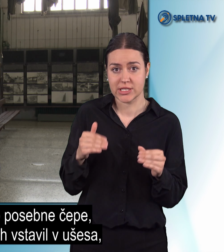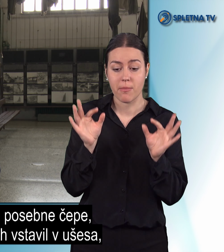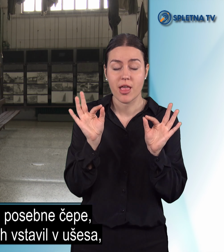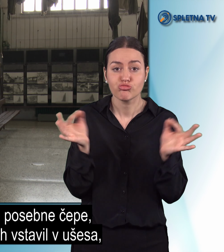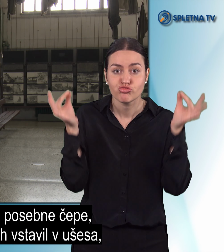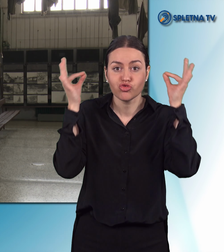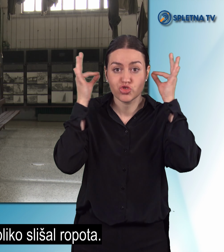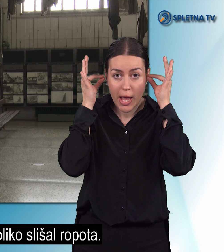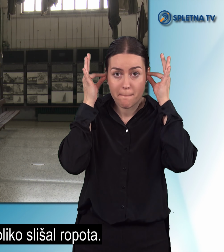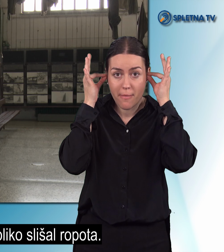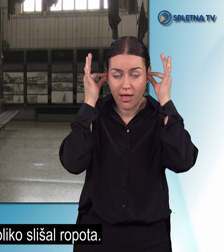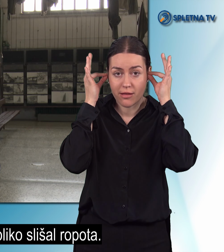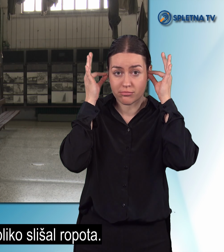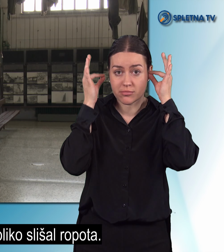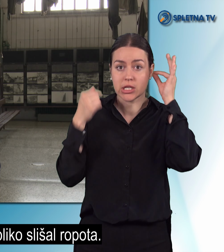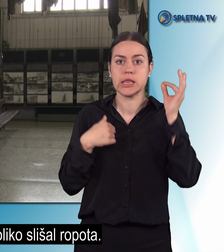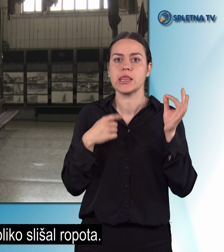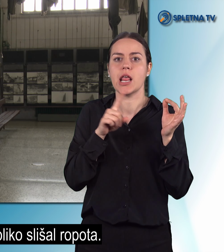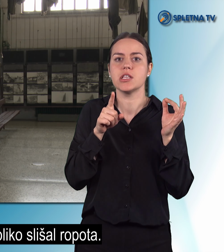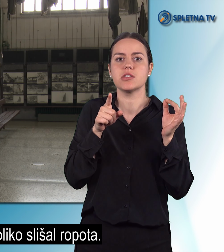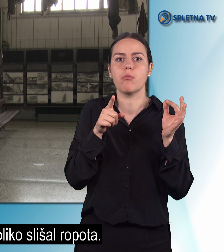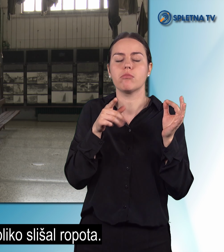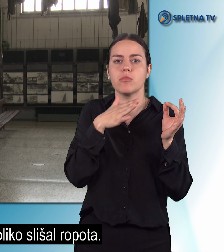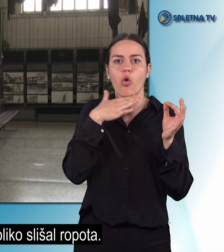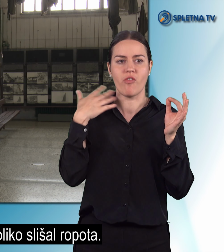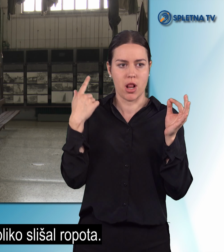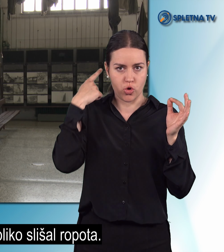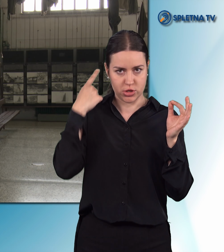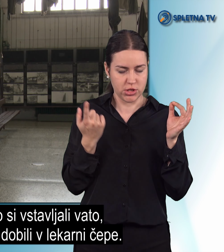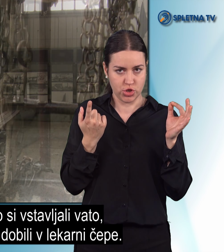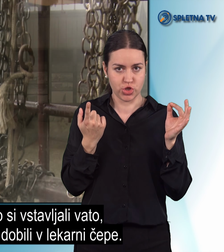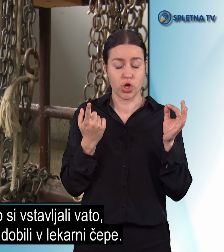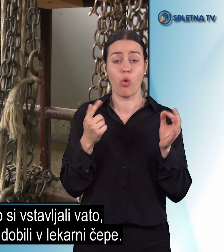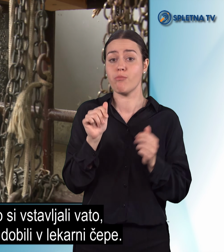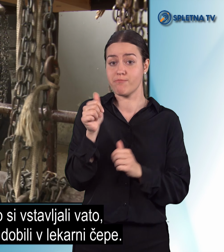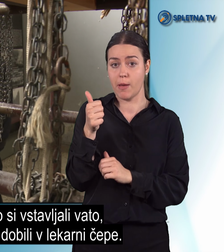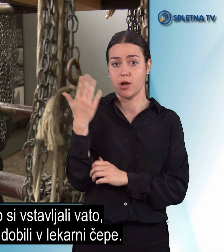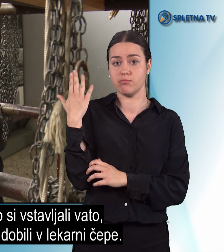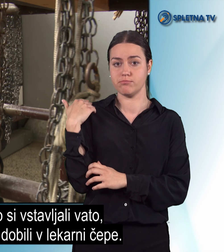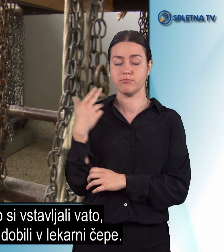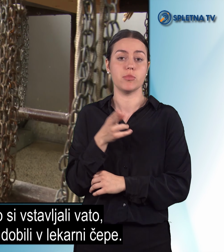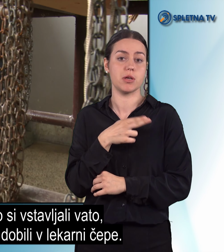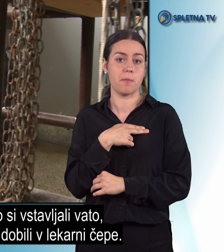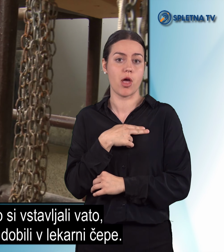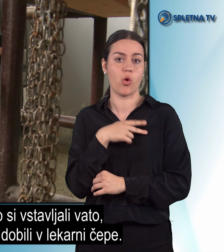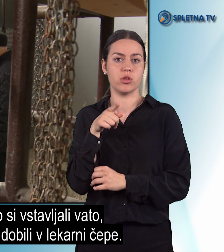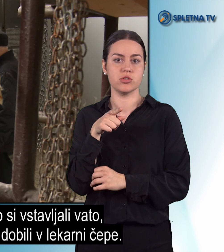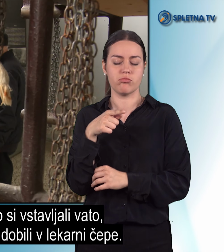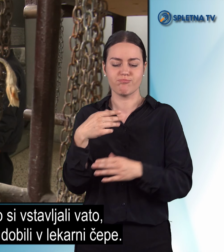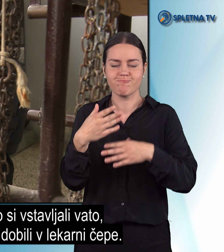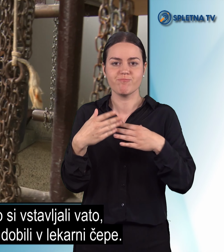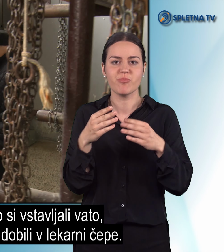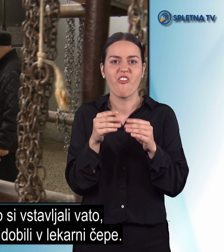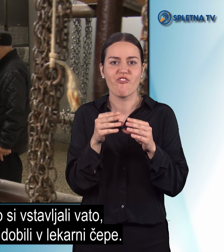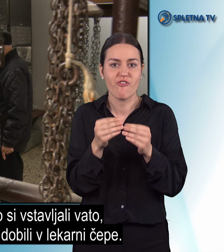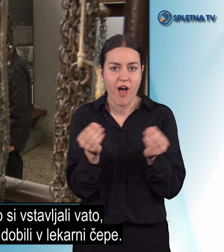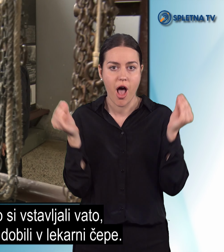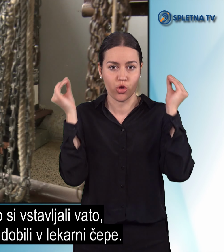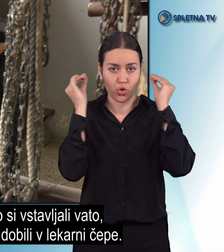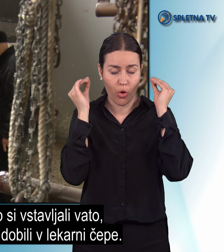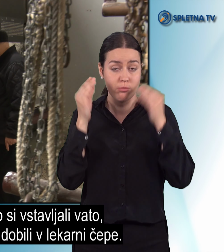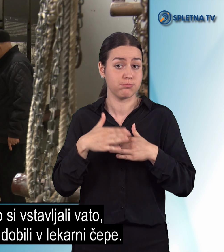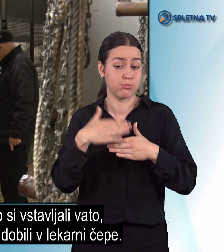ušesa zataknil, da nisem tukaj slišal tistega robota. Najprej smo tisto vato, potem smo pa